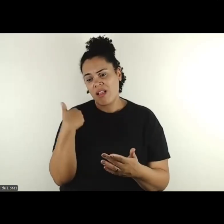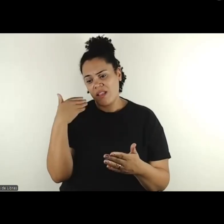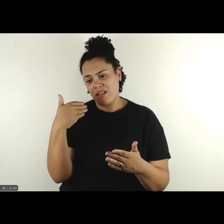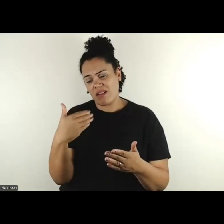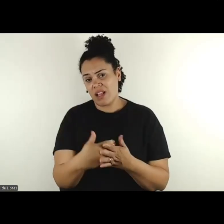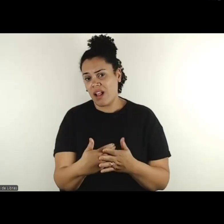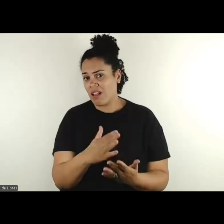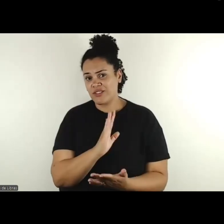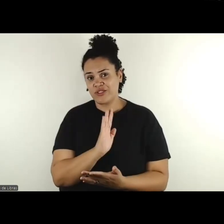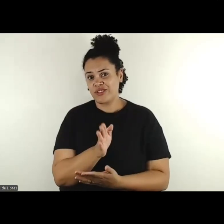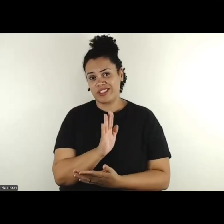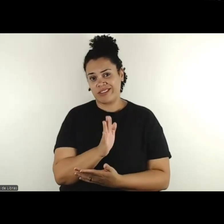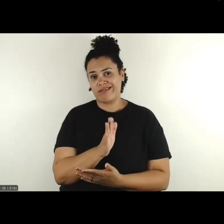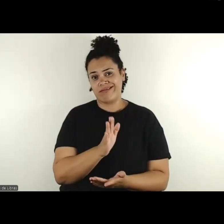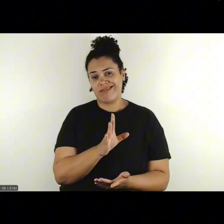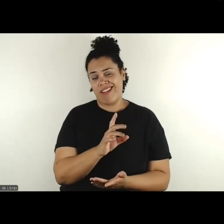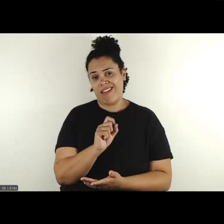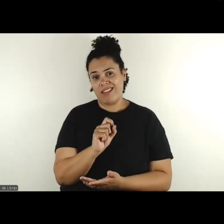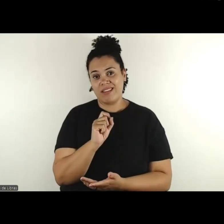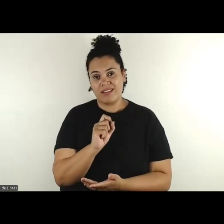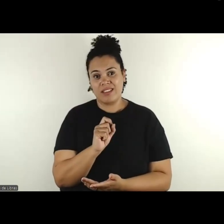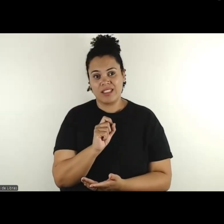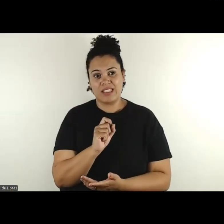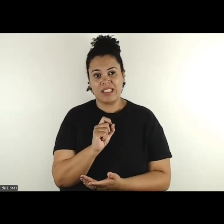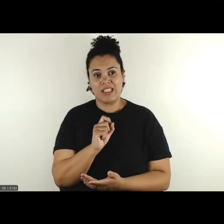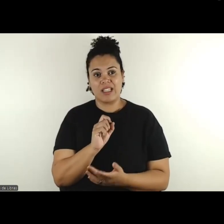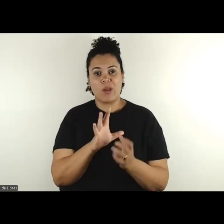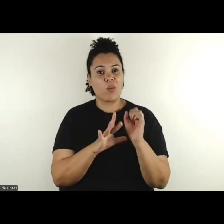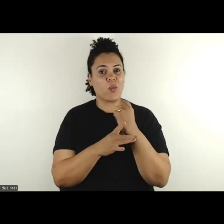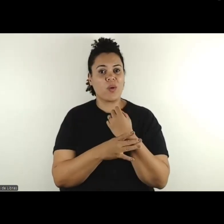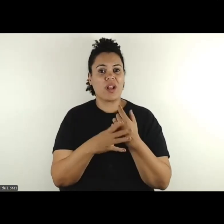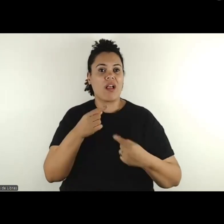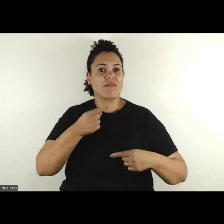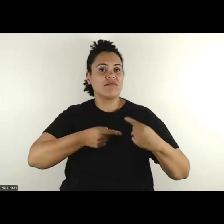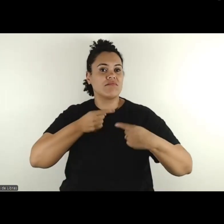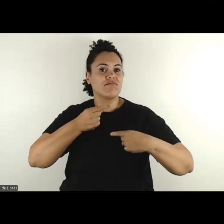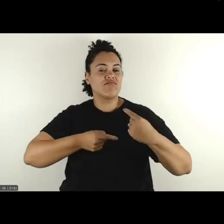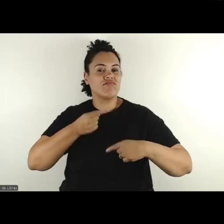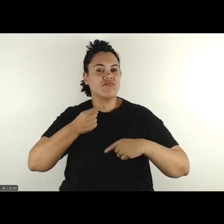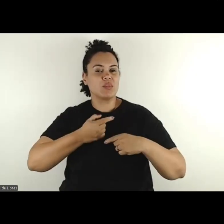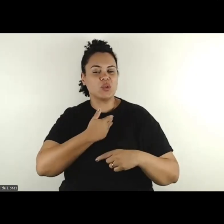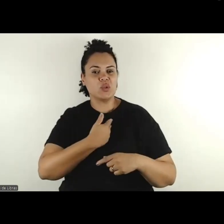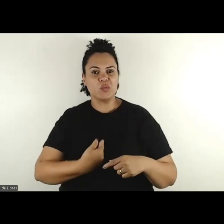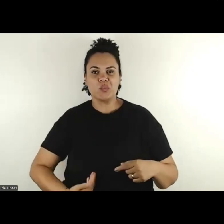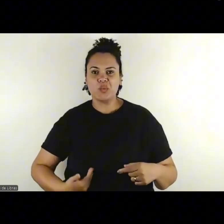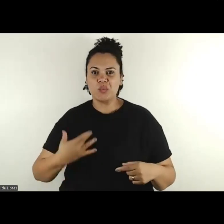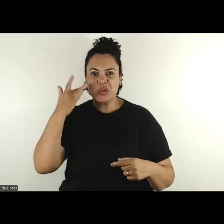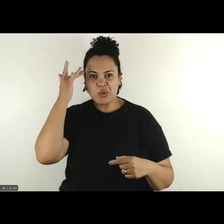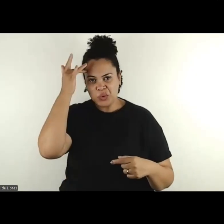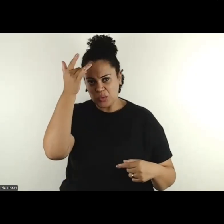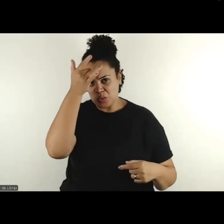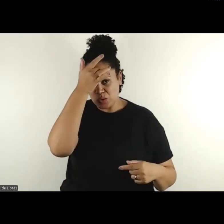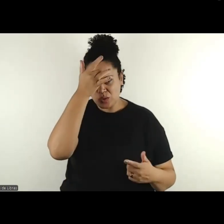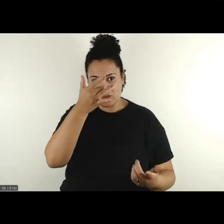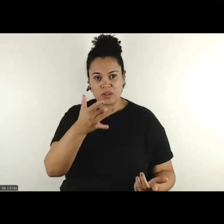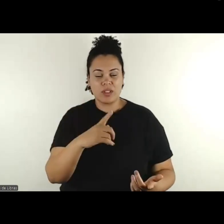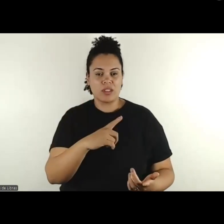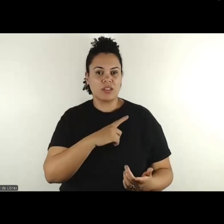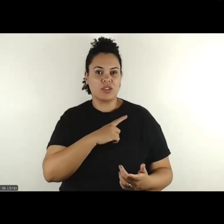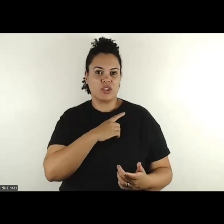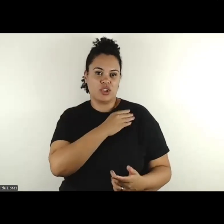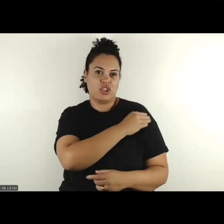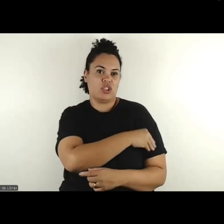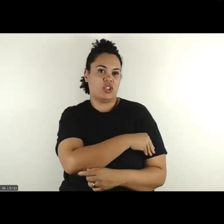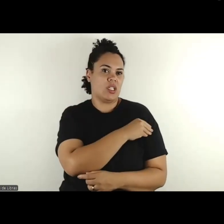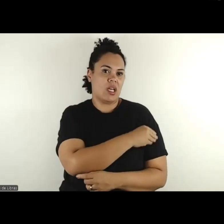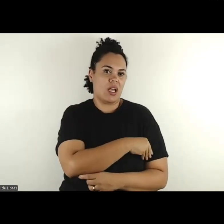tempo, né, que é de garantir uma política pública de saúde mental e álcool e outras drogas, né,